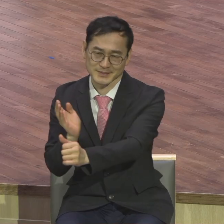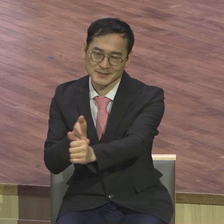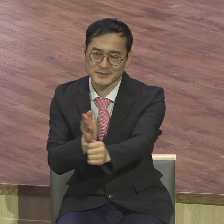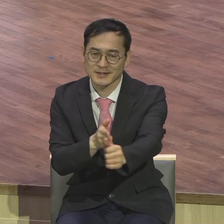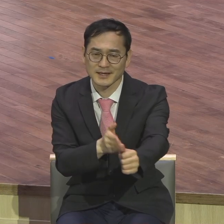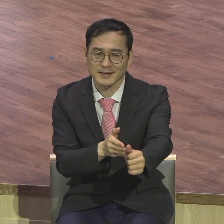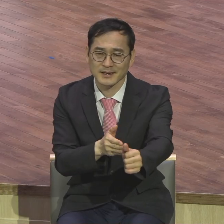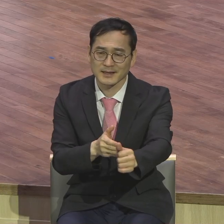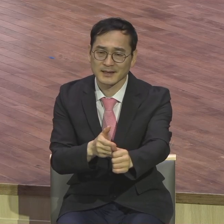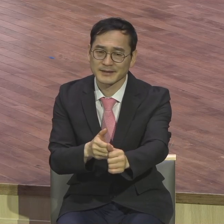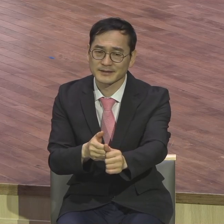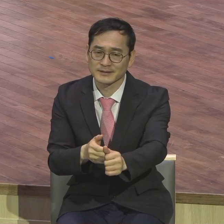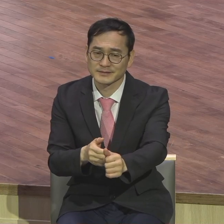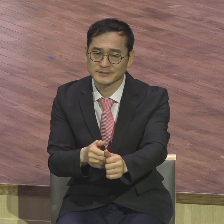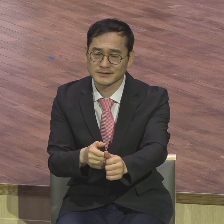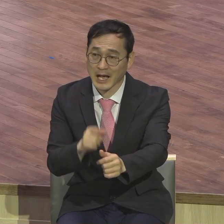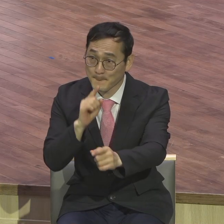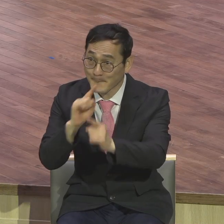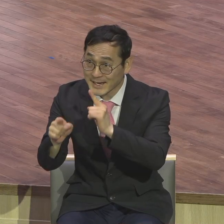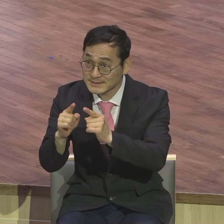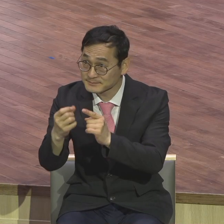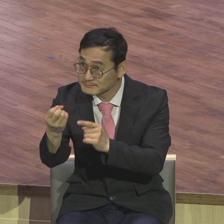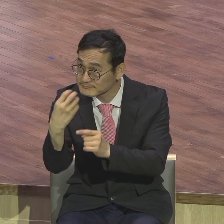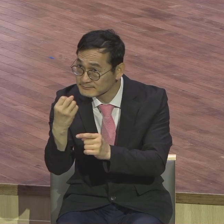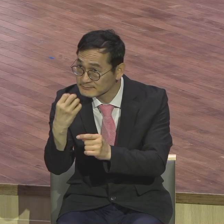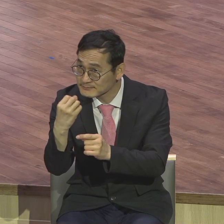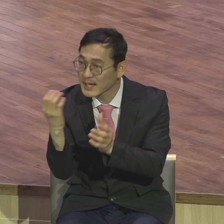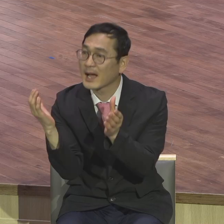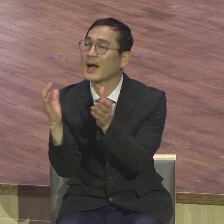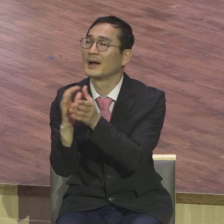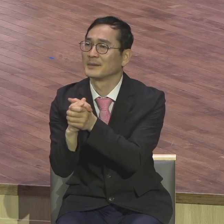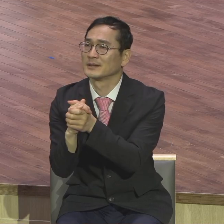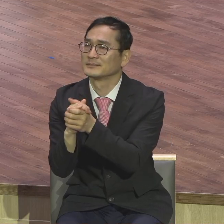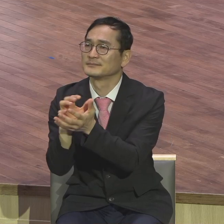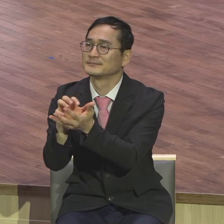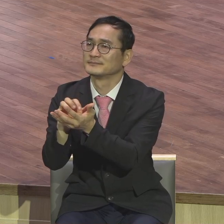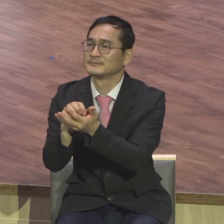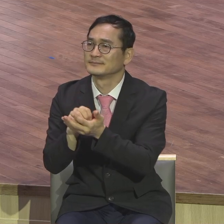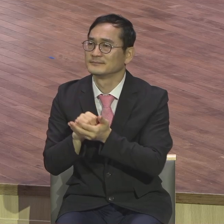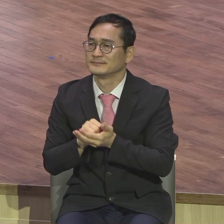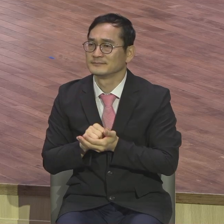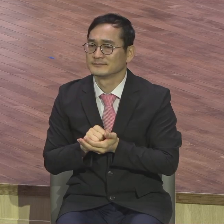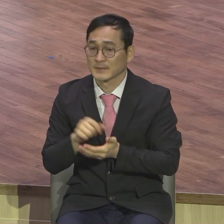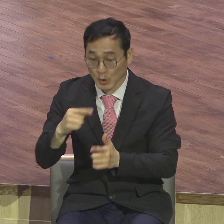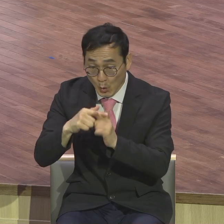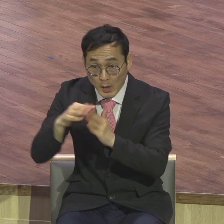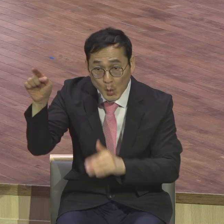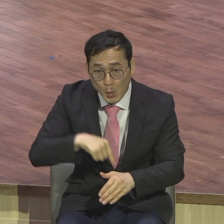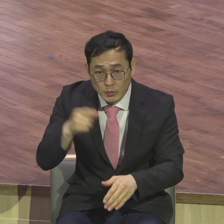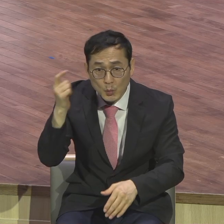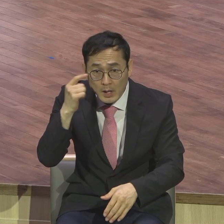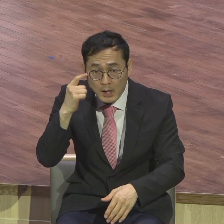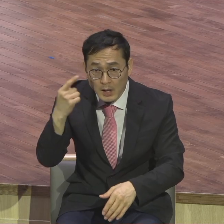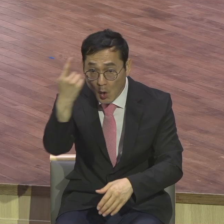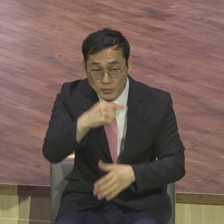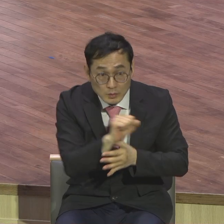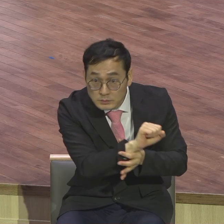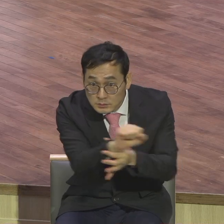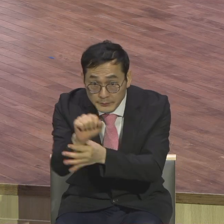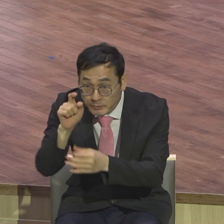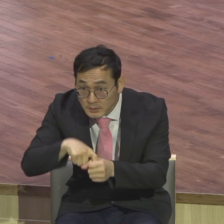내게 해주시는 그 말씀을 잡으세요. 왜 예배하러 옵니까? 얼굴 도장 찍으러 옵니까? 취미삼어 옵니까?